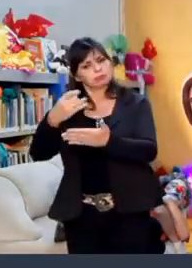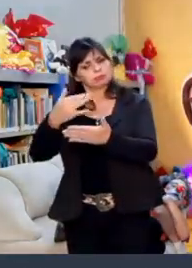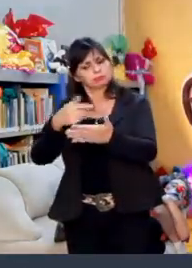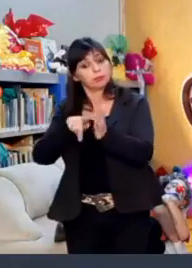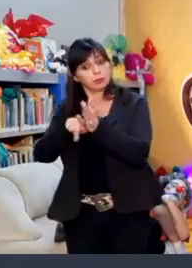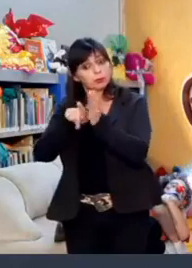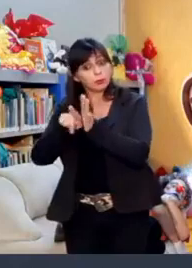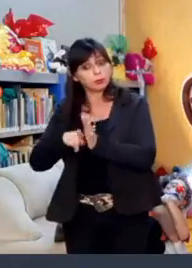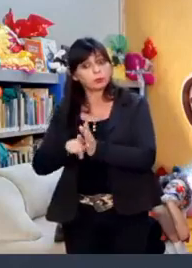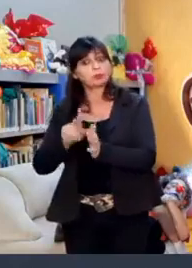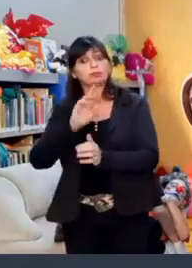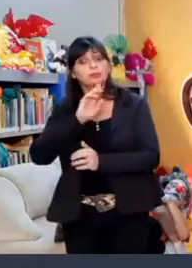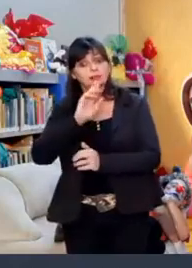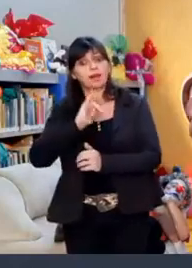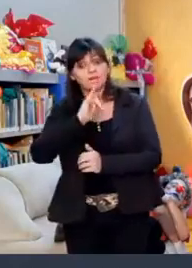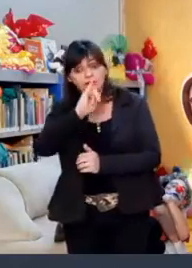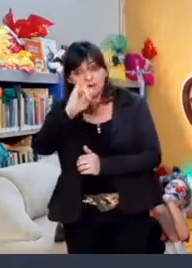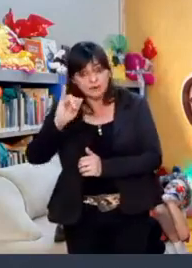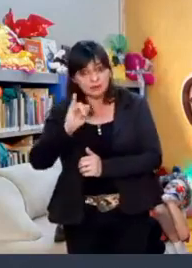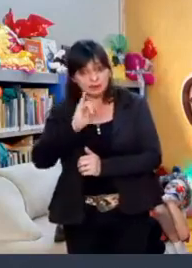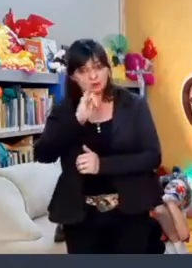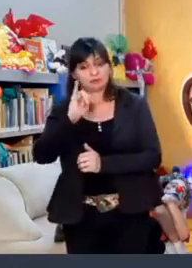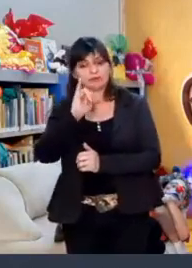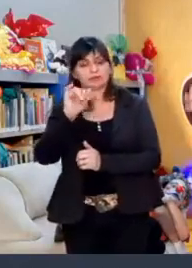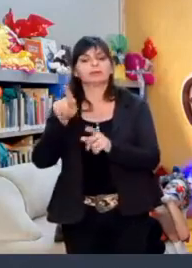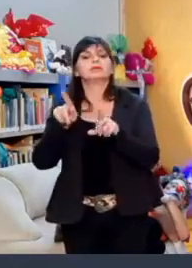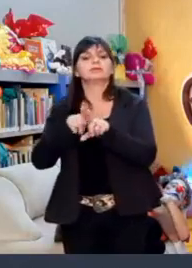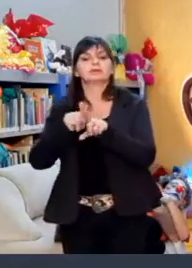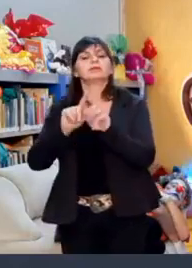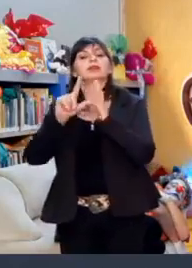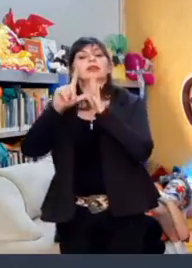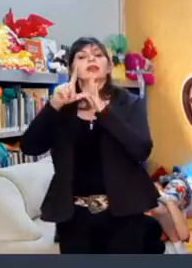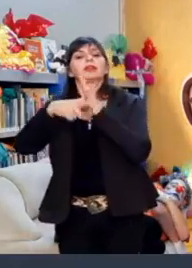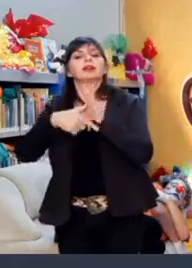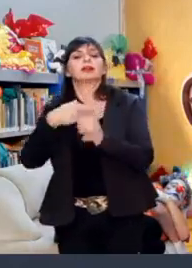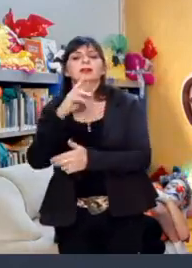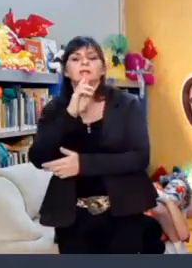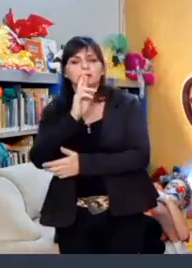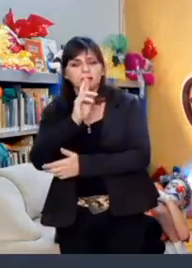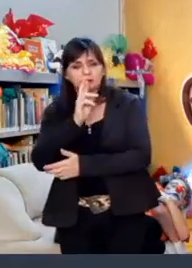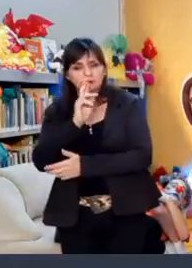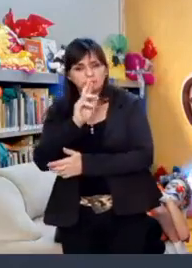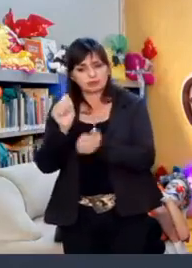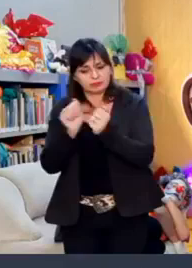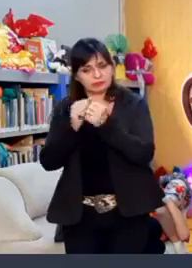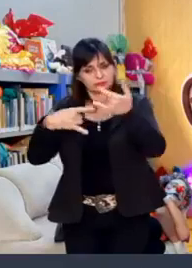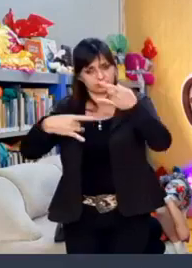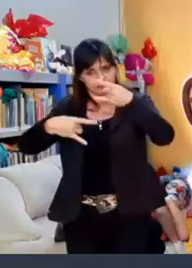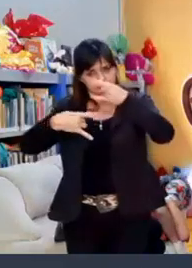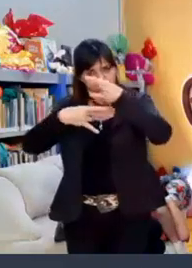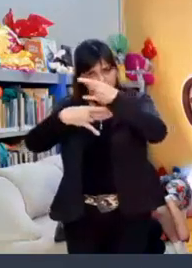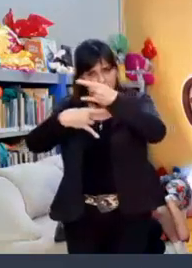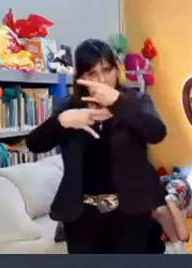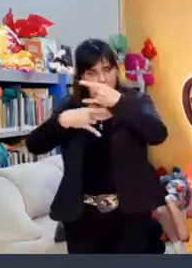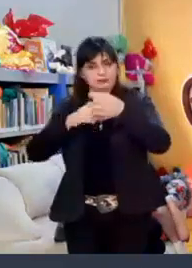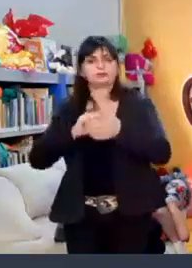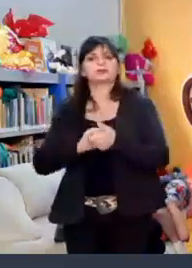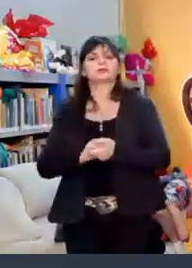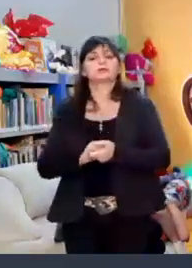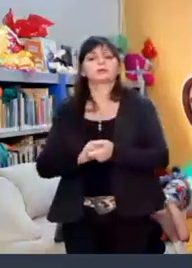os recadinhos, que a gente, se possível, a gente vai respondendo ainda na live. E